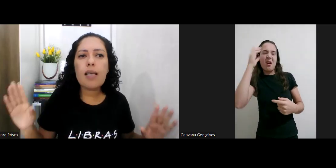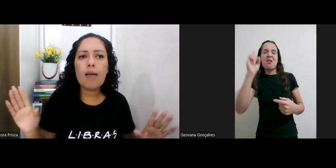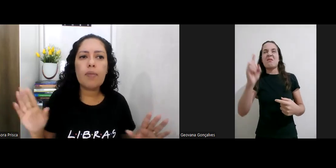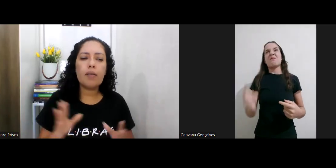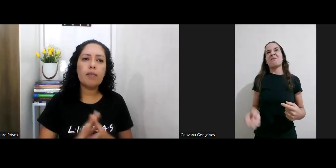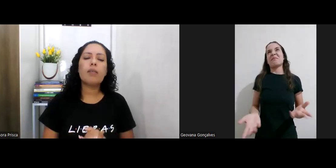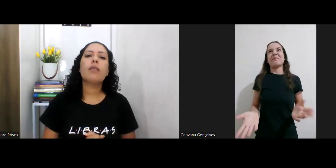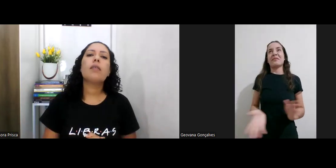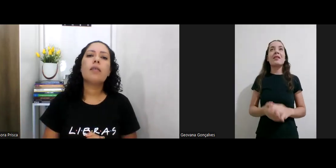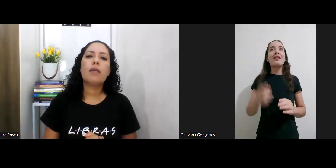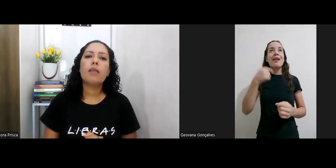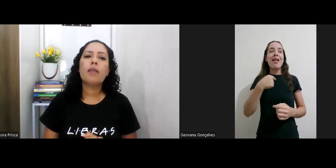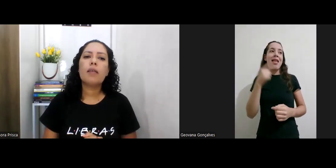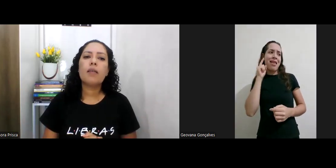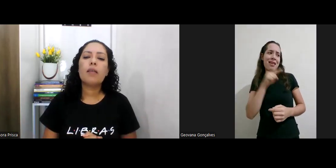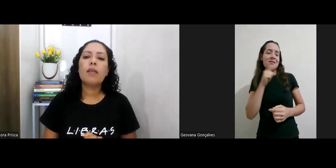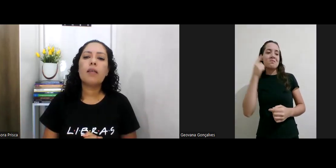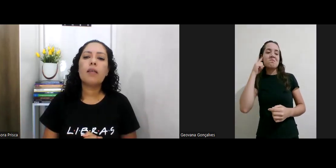Ninguém sabe.